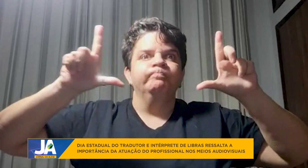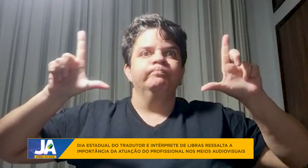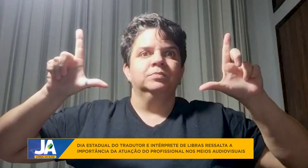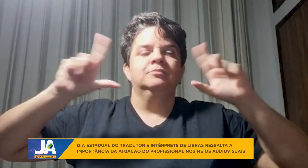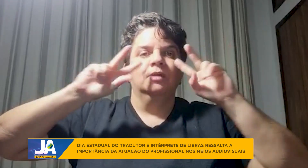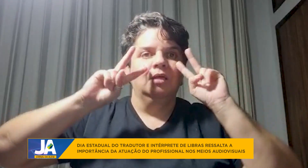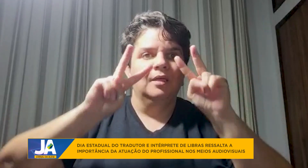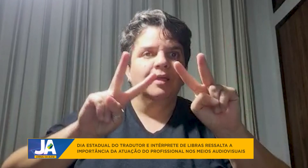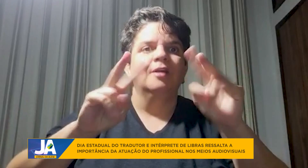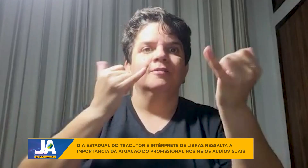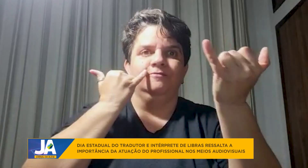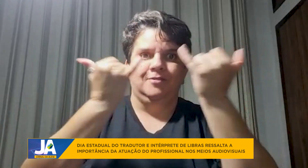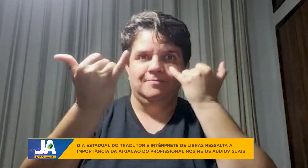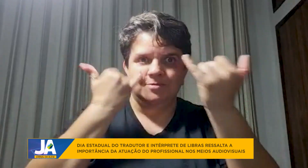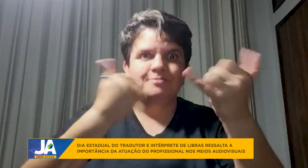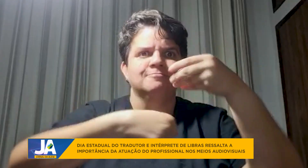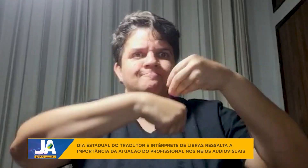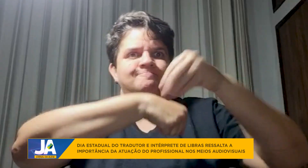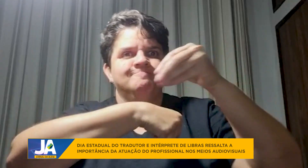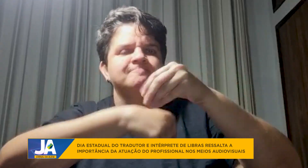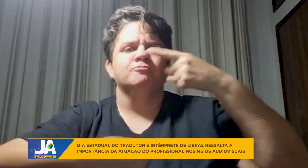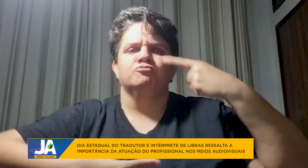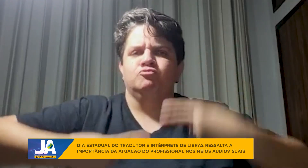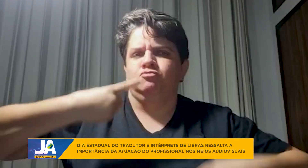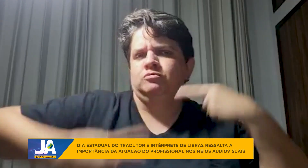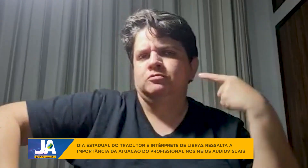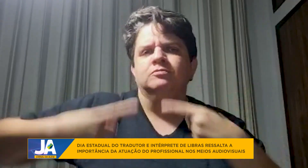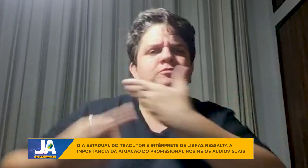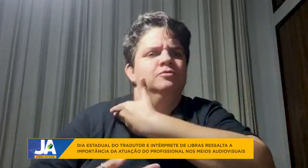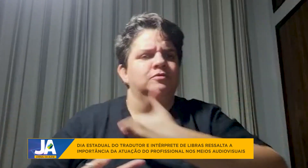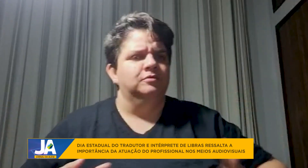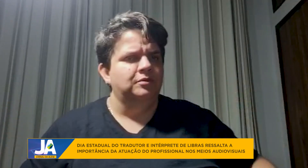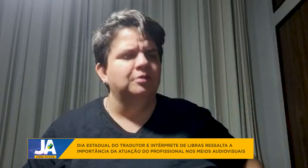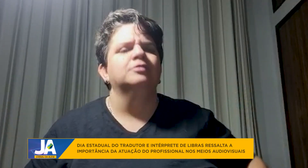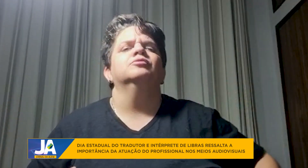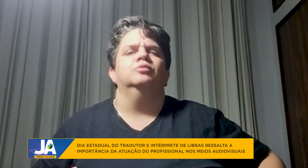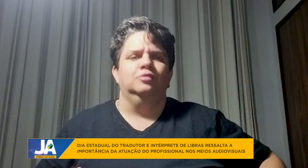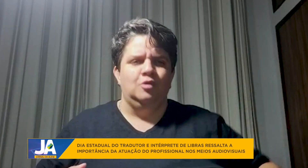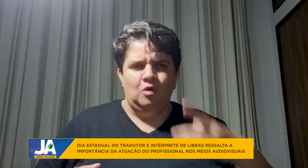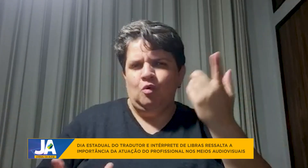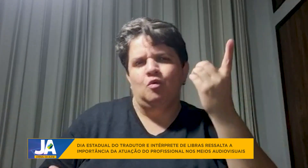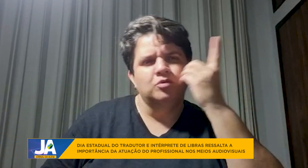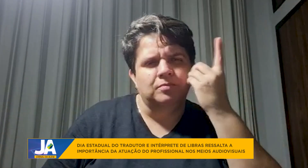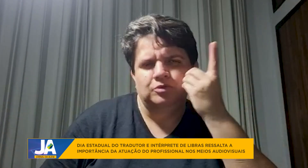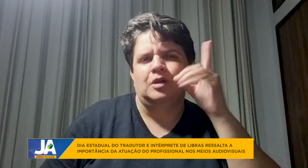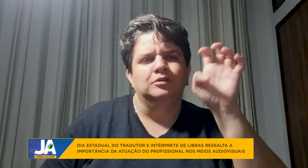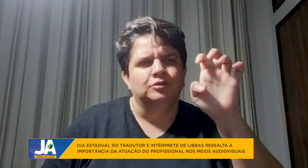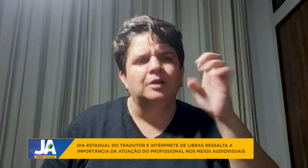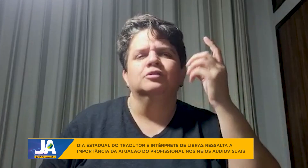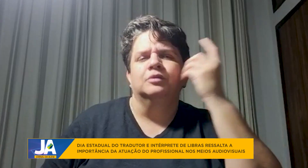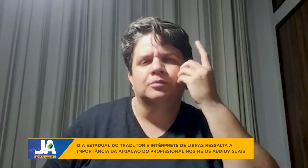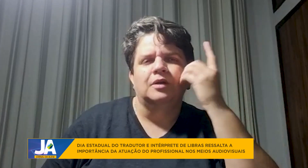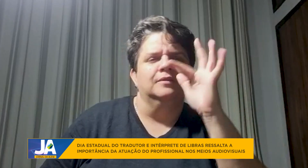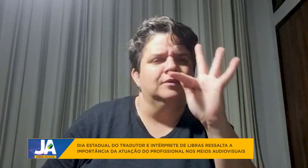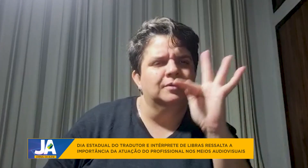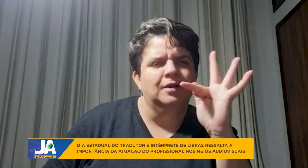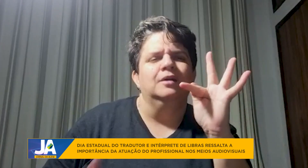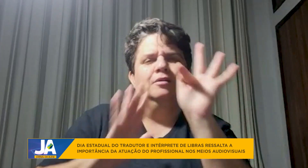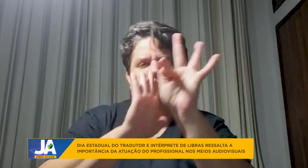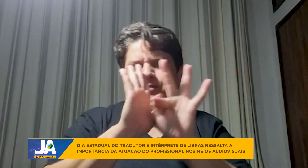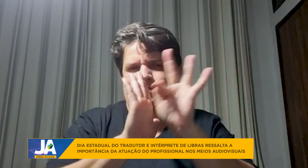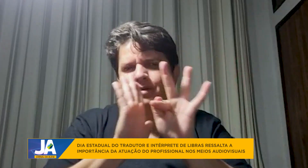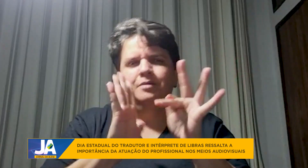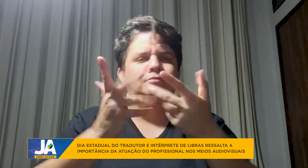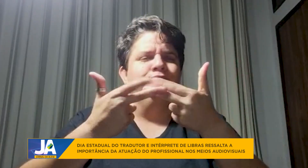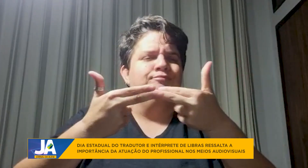como acompanhar todas as discussões. Mas, quando é maior, aí sim pode observar e analisar todas as